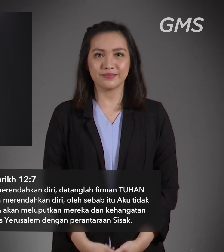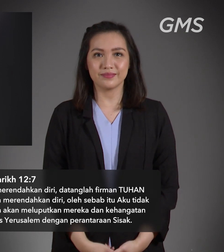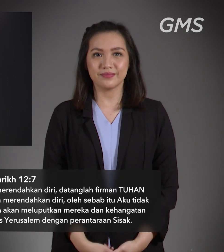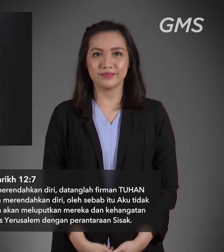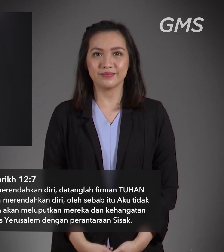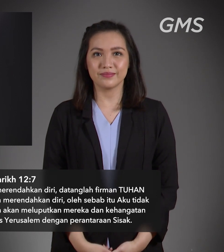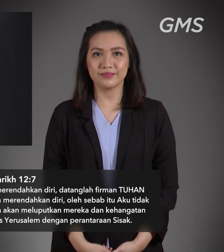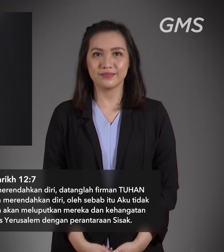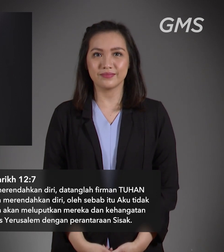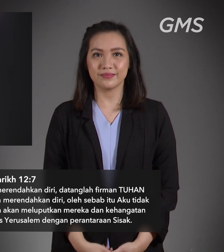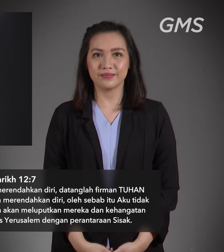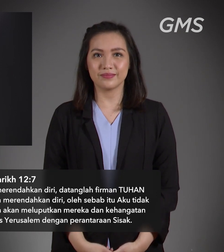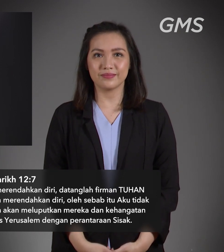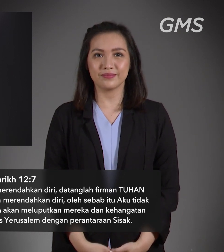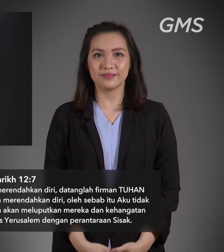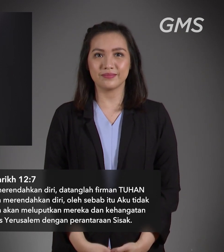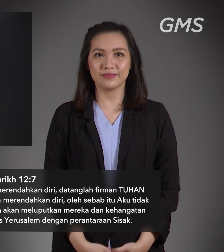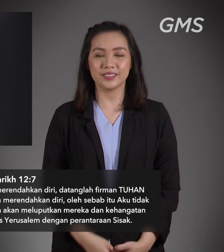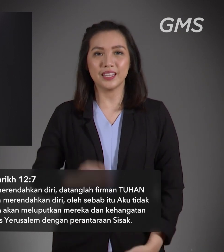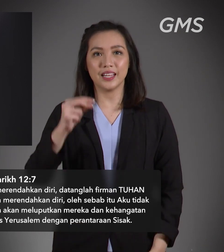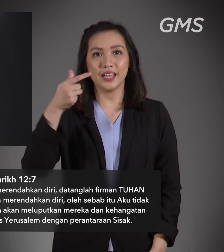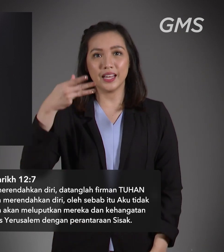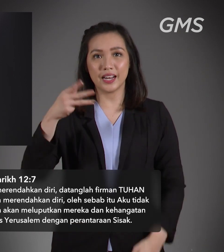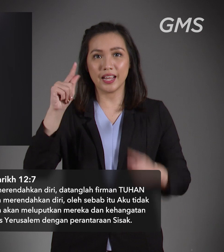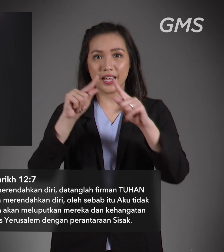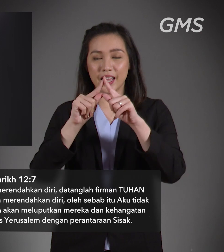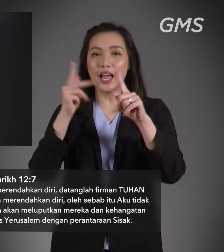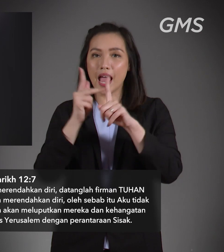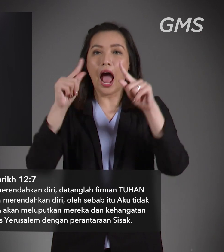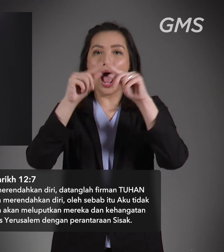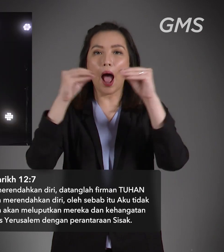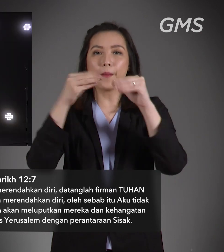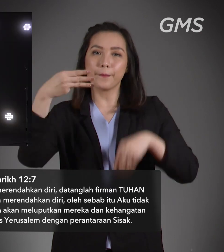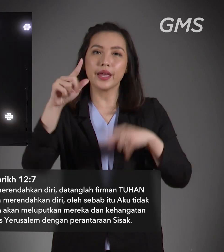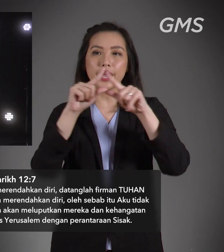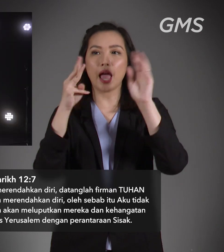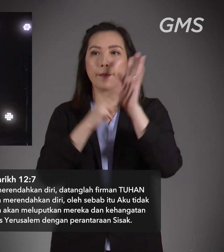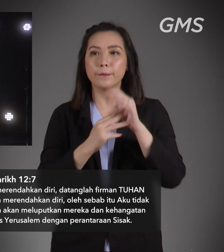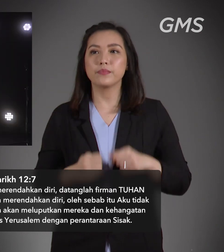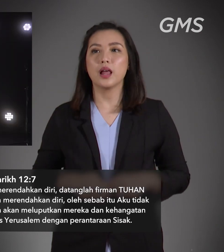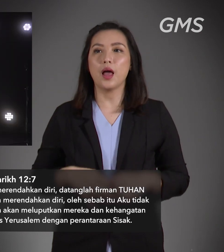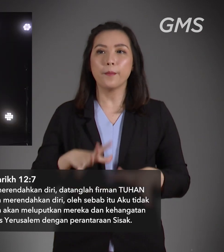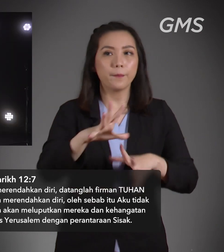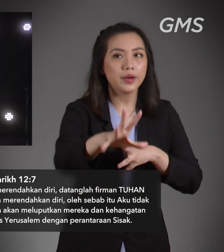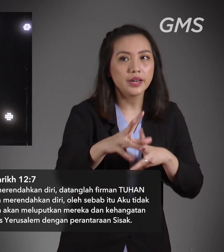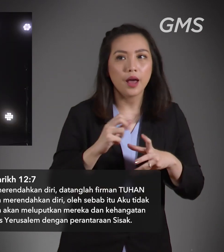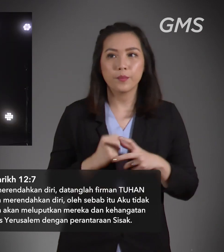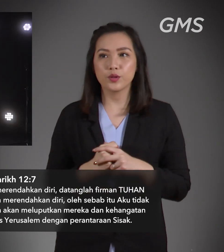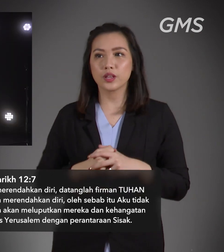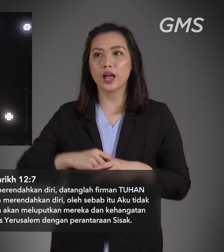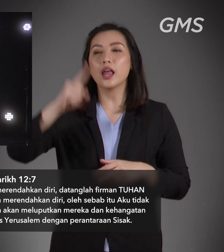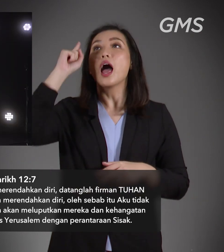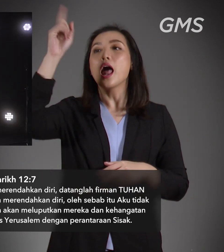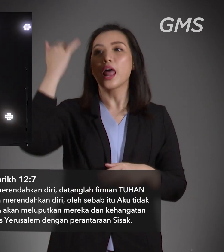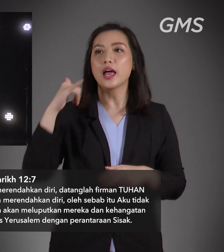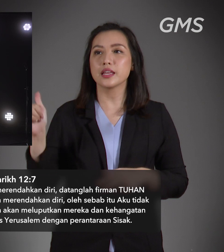Rehoboam found a God who's gracious. Dia menemukan Allah yang berkasih